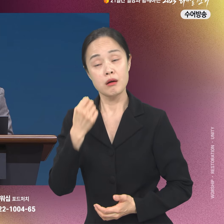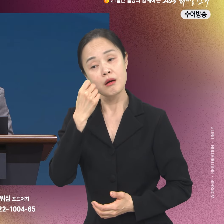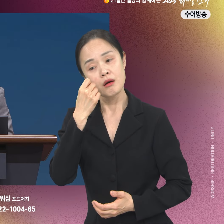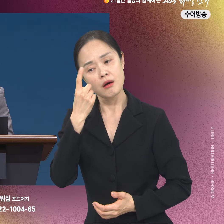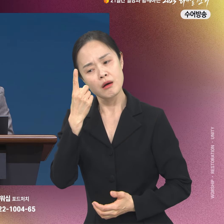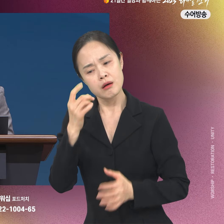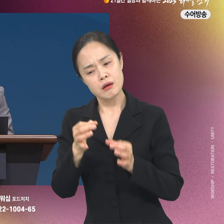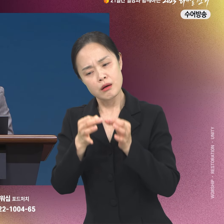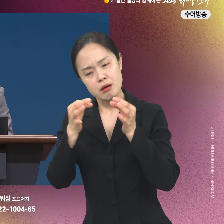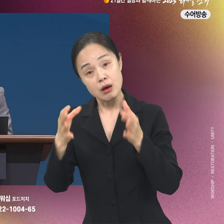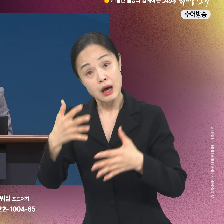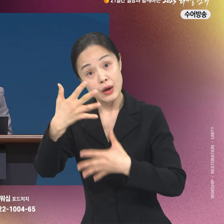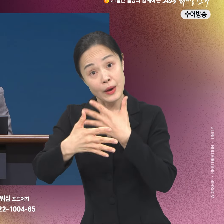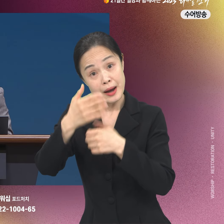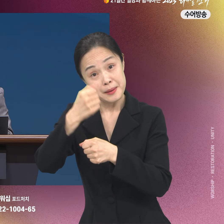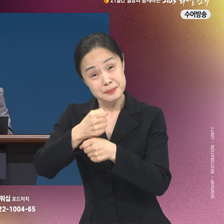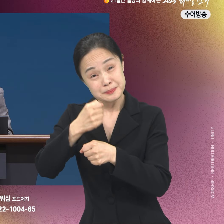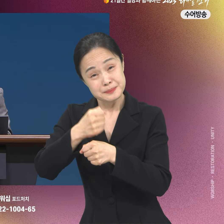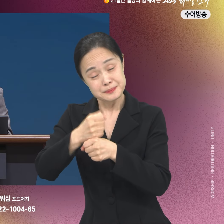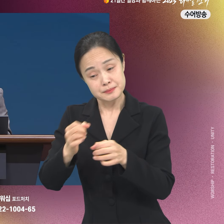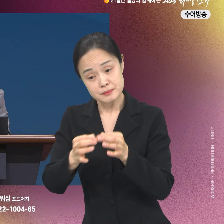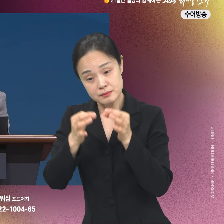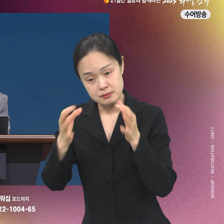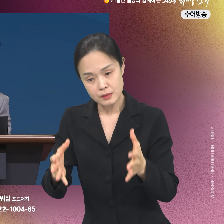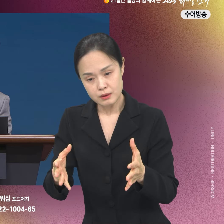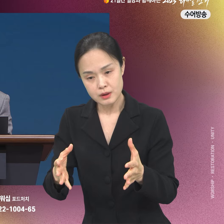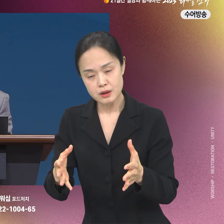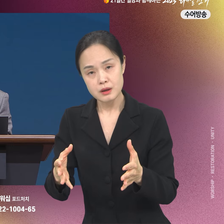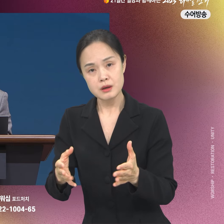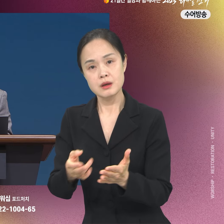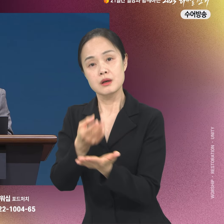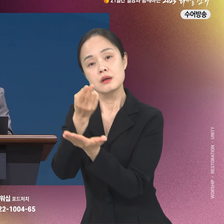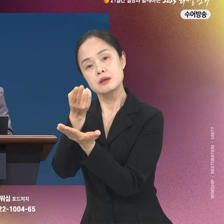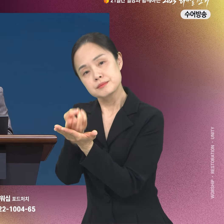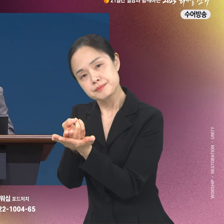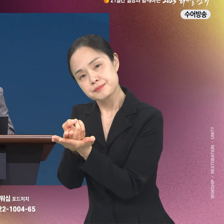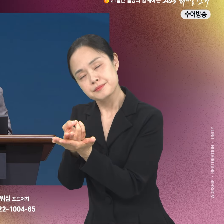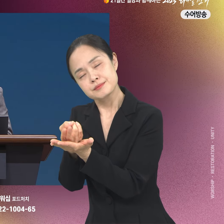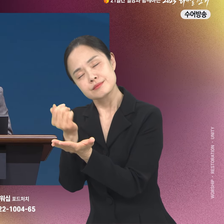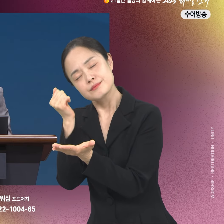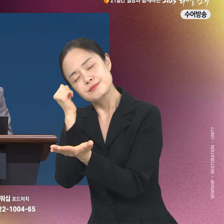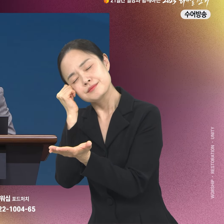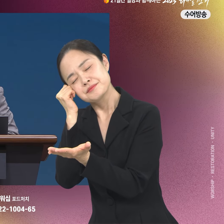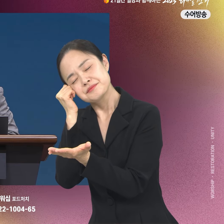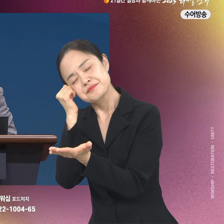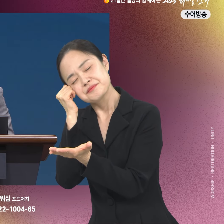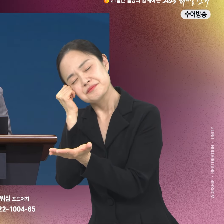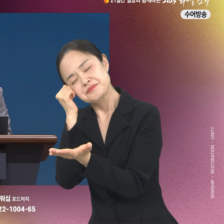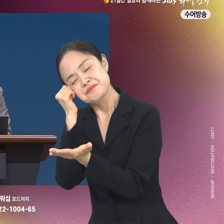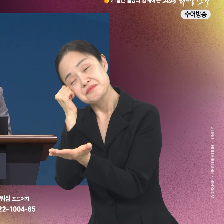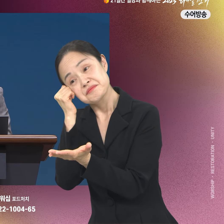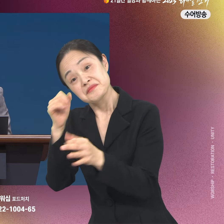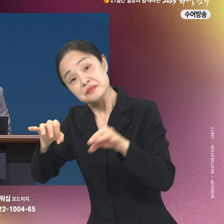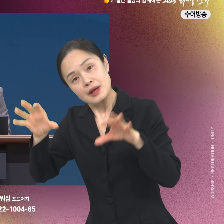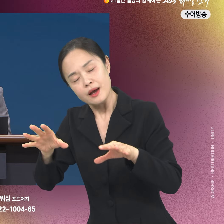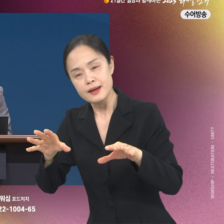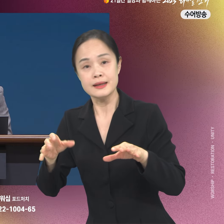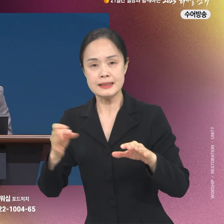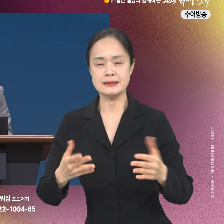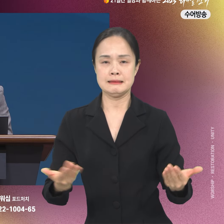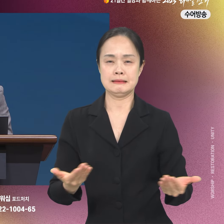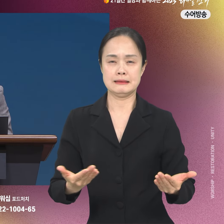정도 되나? 네, 작업하다가 의자에서 잠깐 기대고 자고 이제 그런 정도의 열정이 있었습니다.